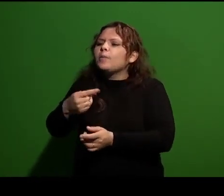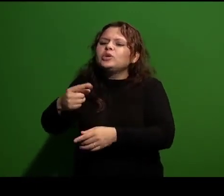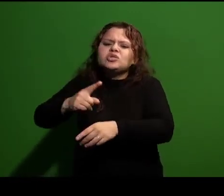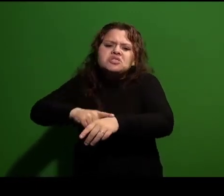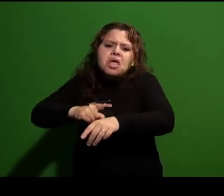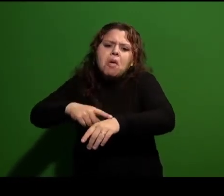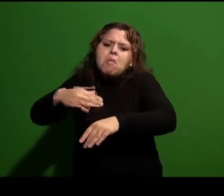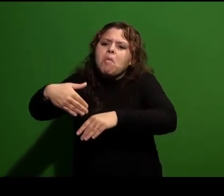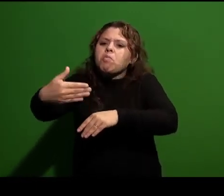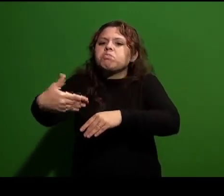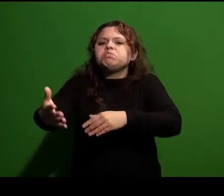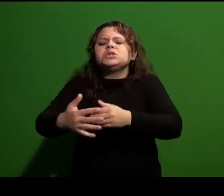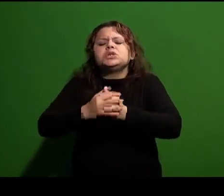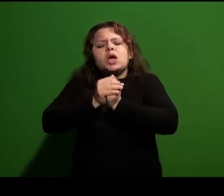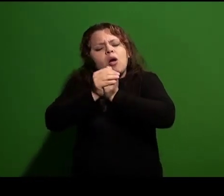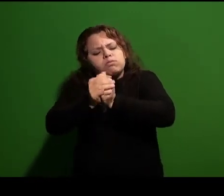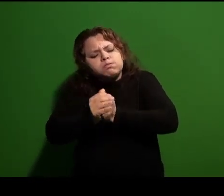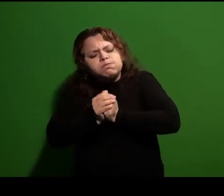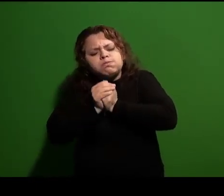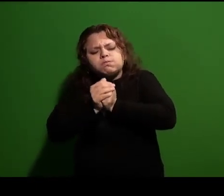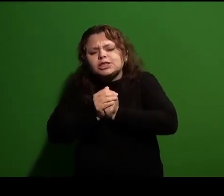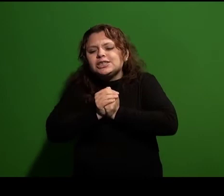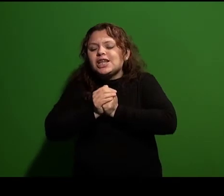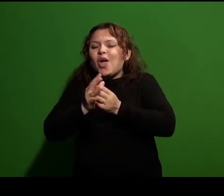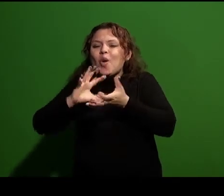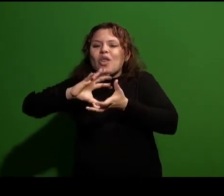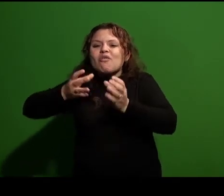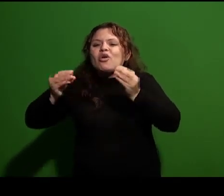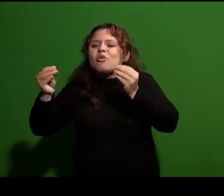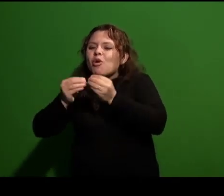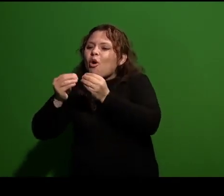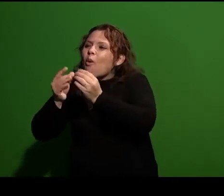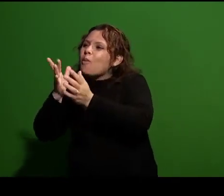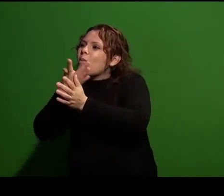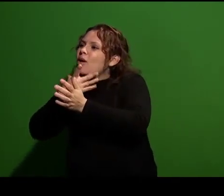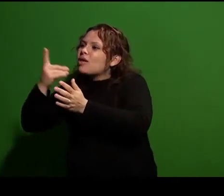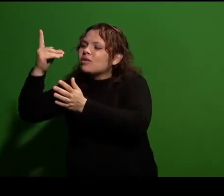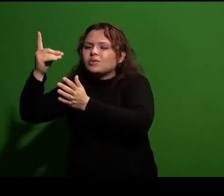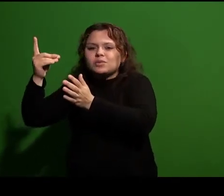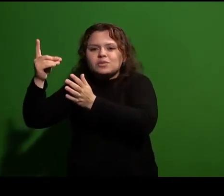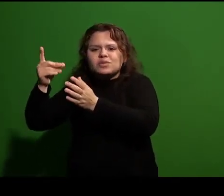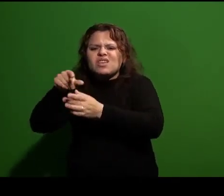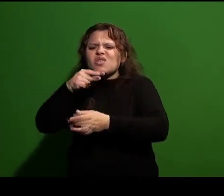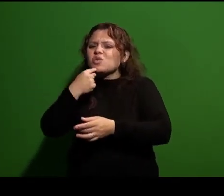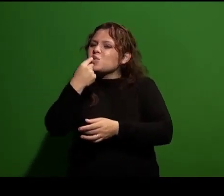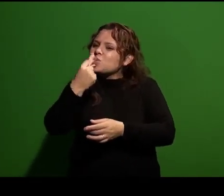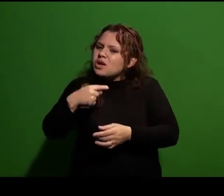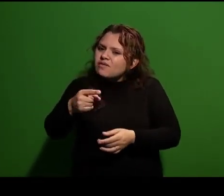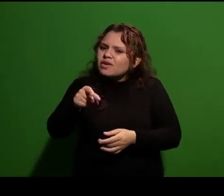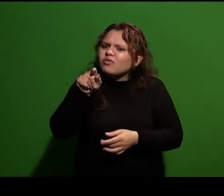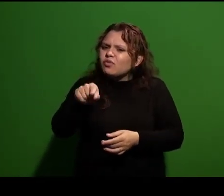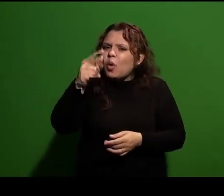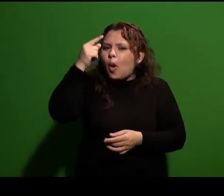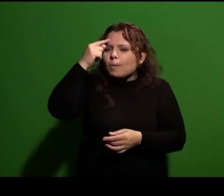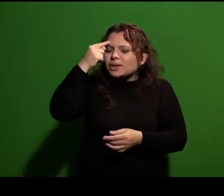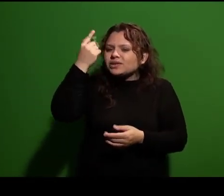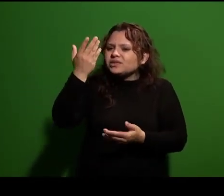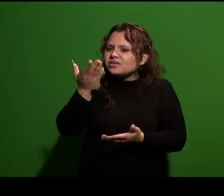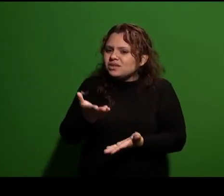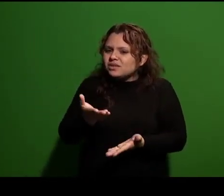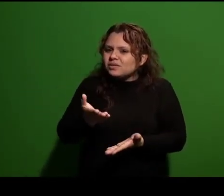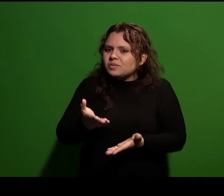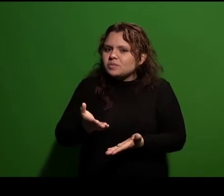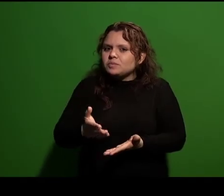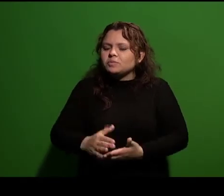sencilla. ¿Cuánto tiempo pasas en oración y compañerismo con el Señor? ¿Qué te dice tu respuesta? Y tal